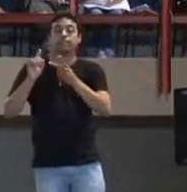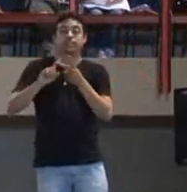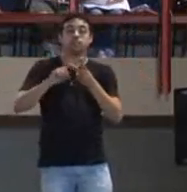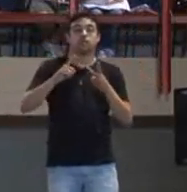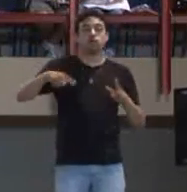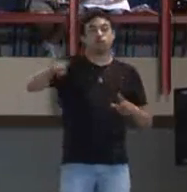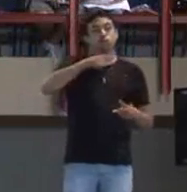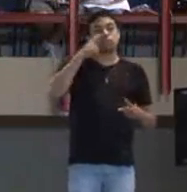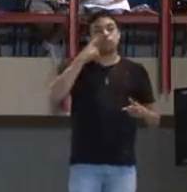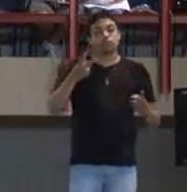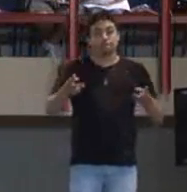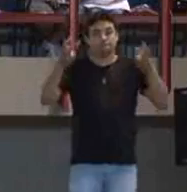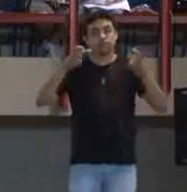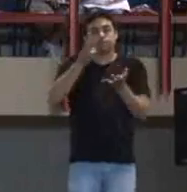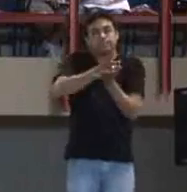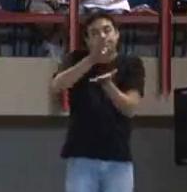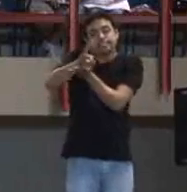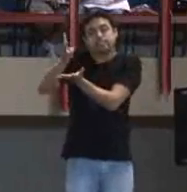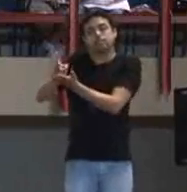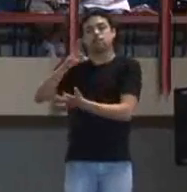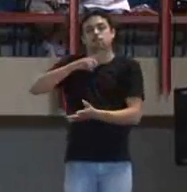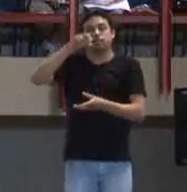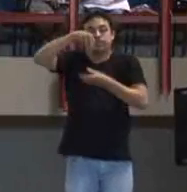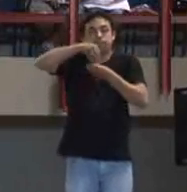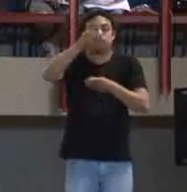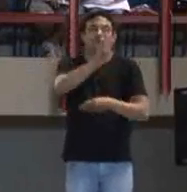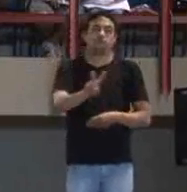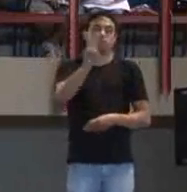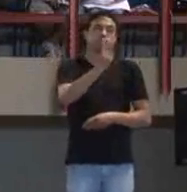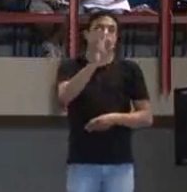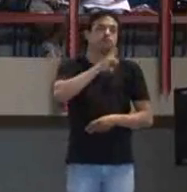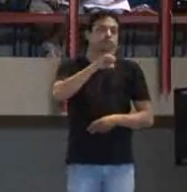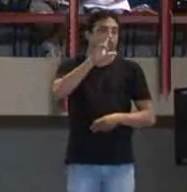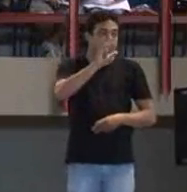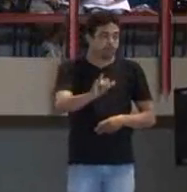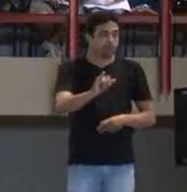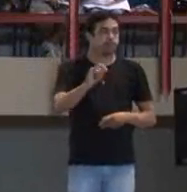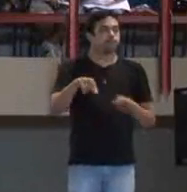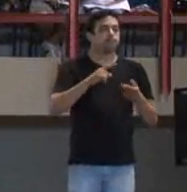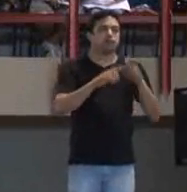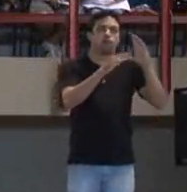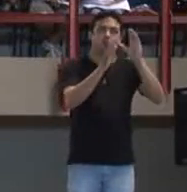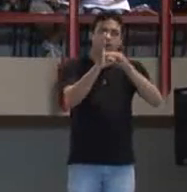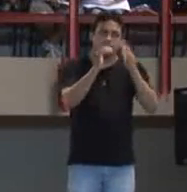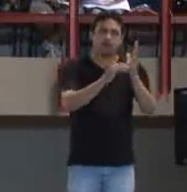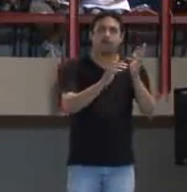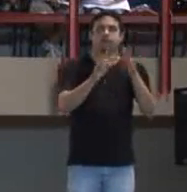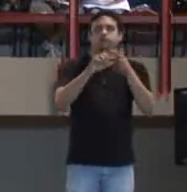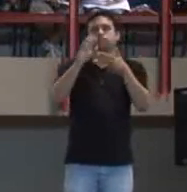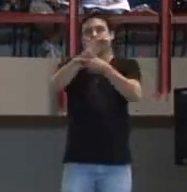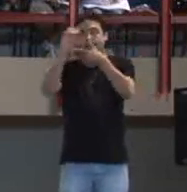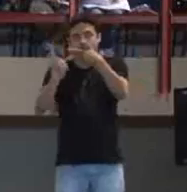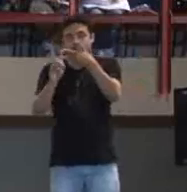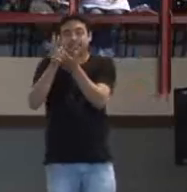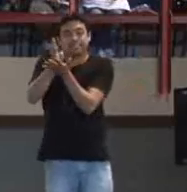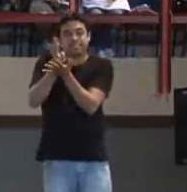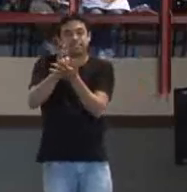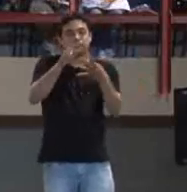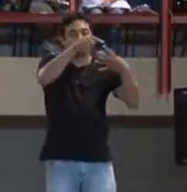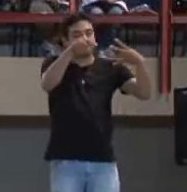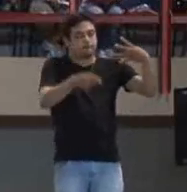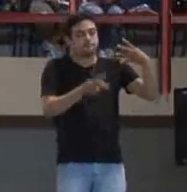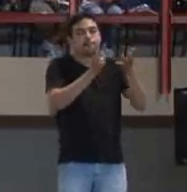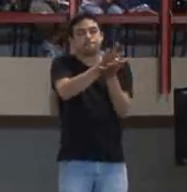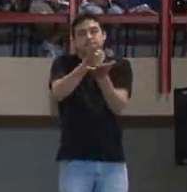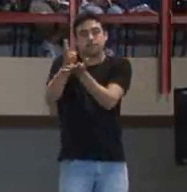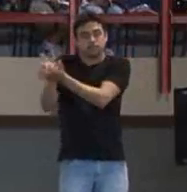irão sempre ver cair em vestibulares certo o s o próprio Eném eles estão sempre